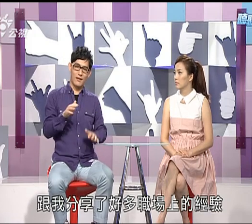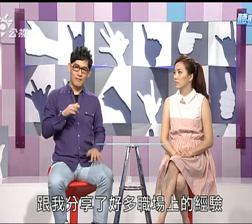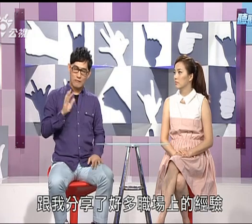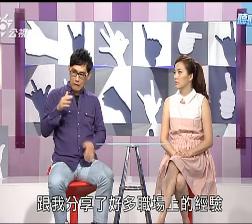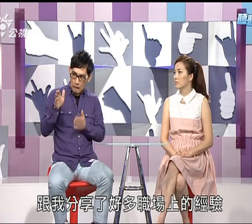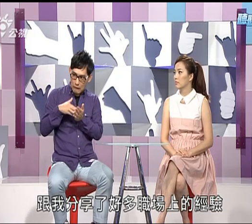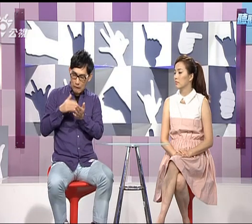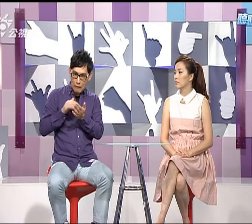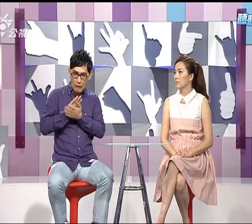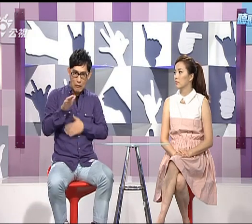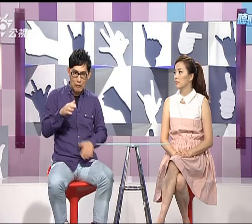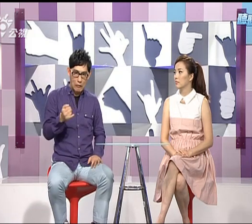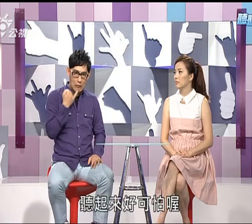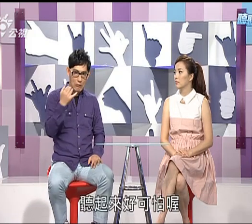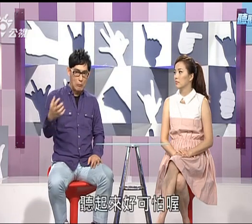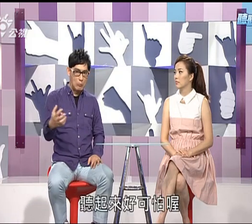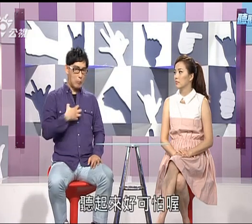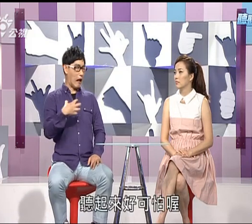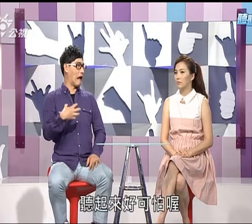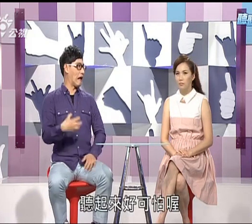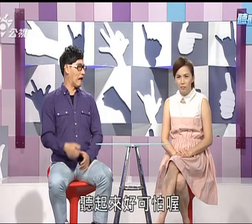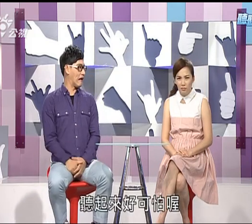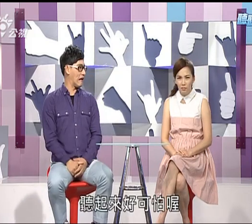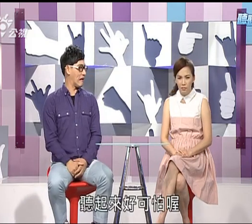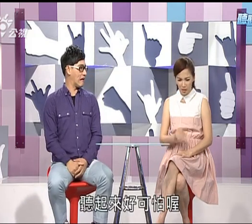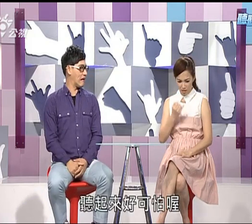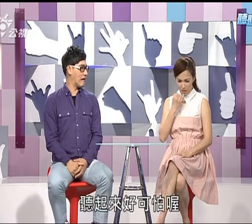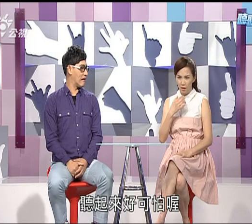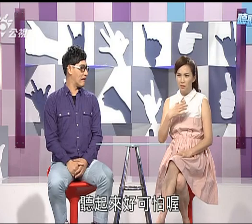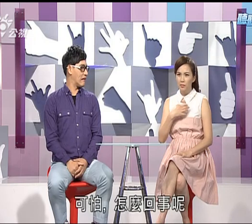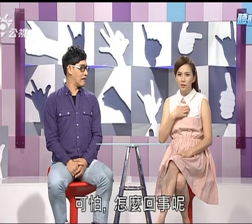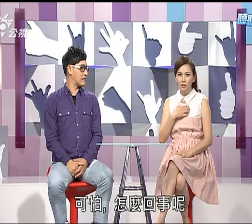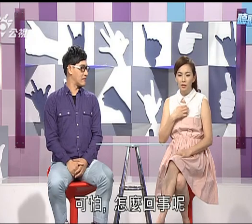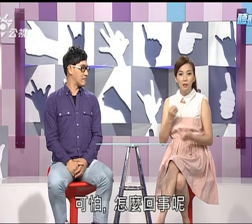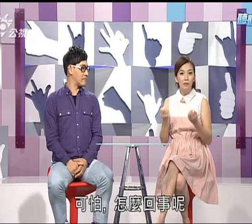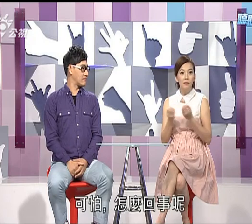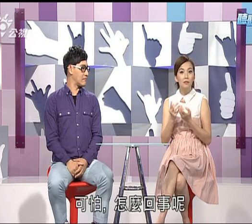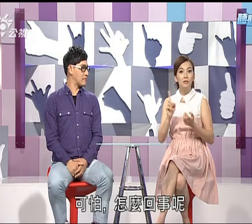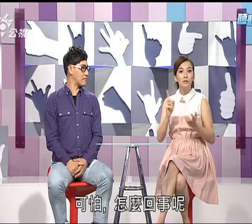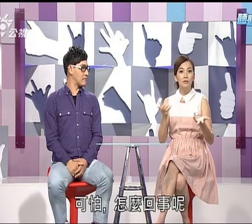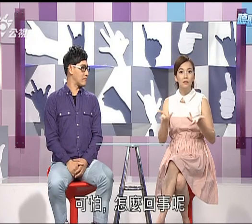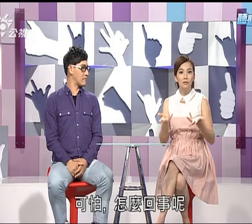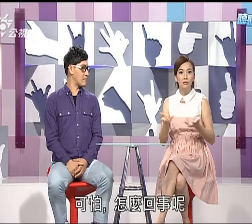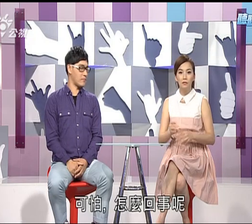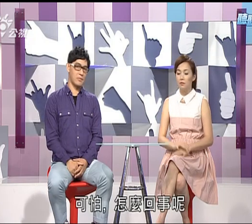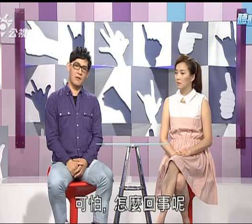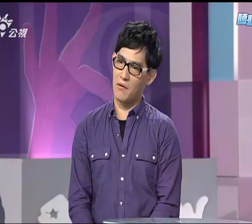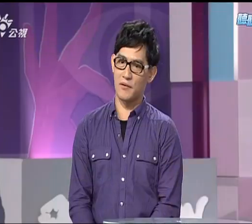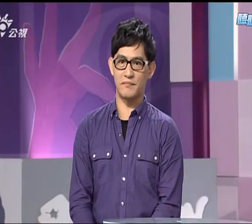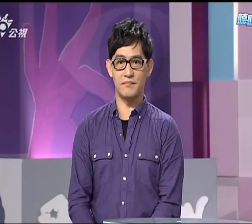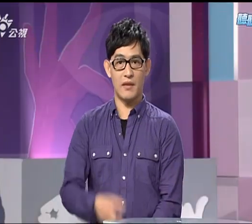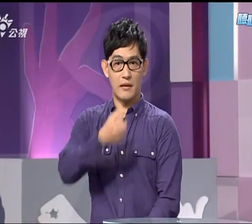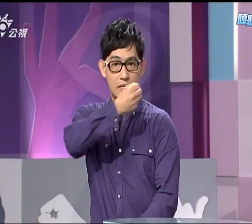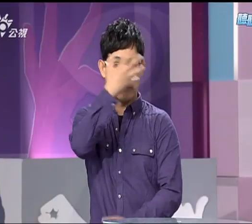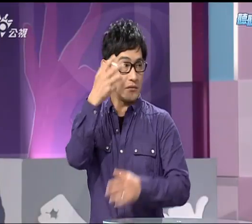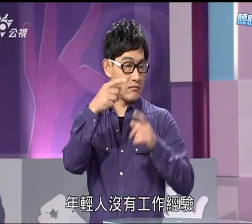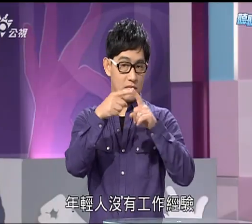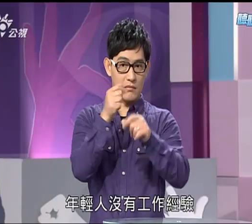经验。哎呦，听起来好可怕哦！ 可怕？怎么回事呢？ 年轻人